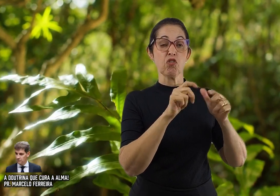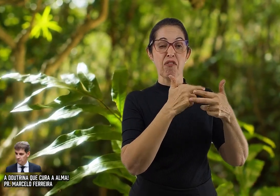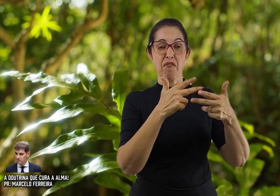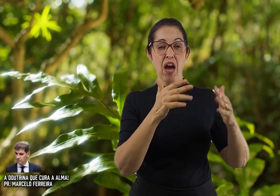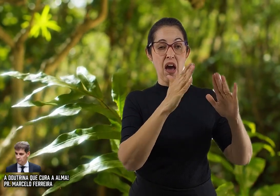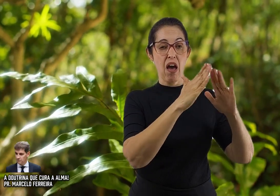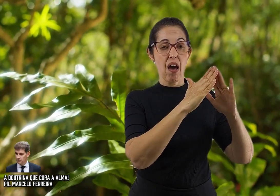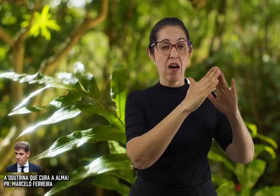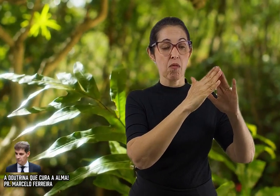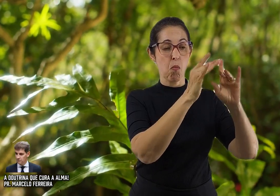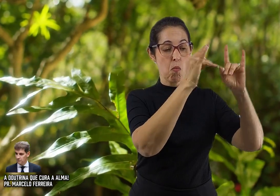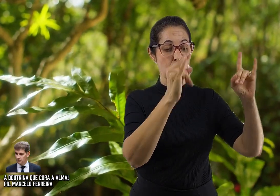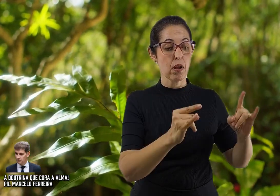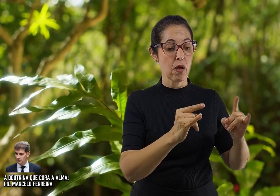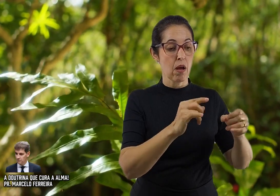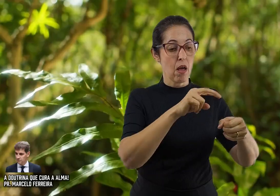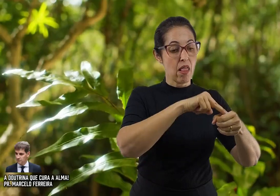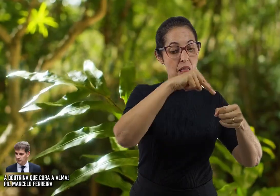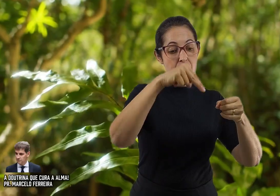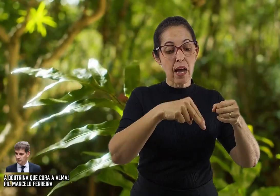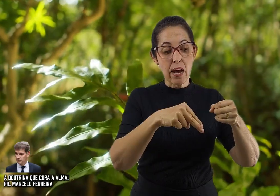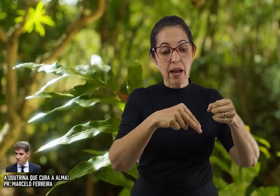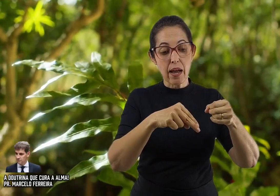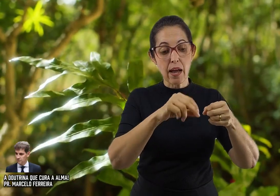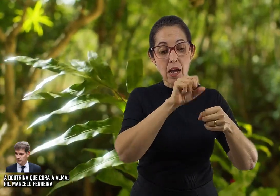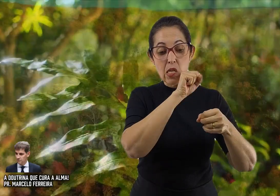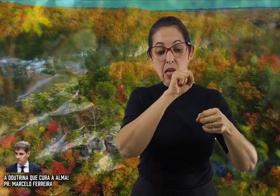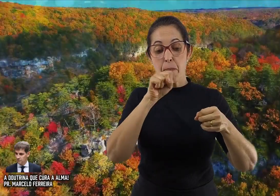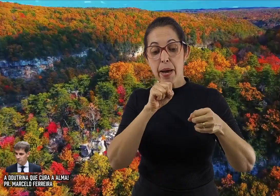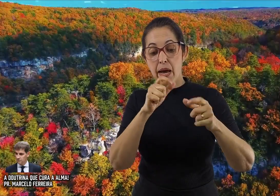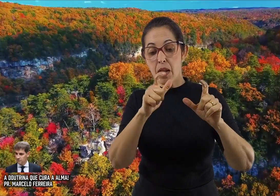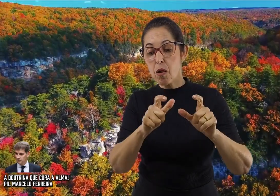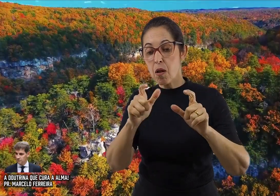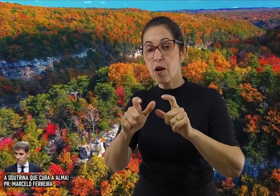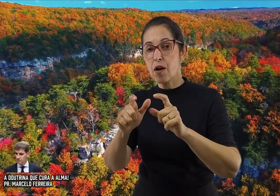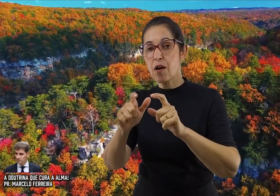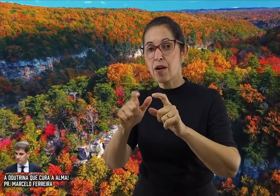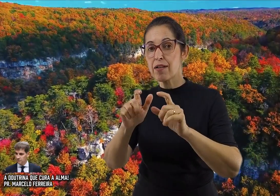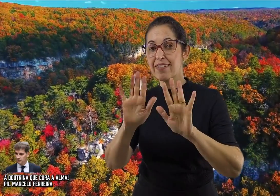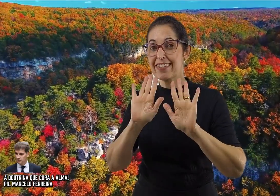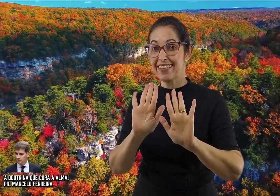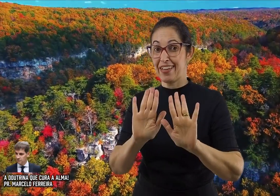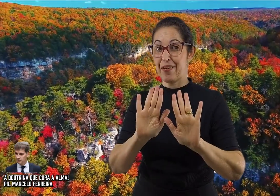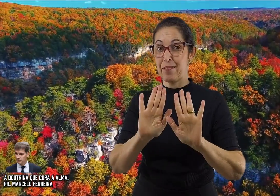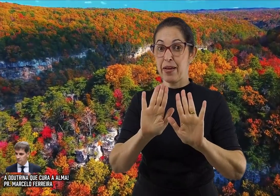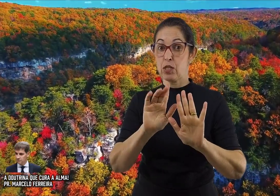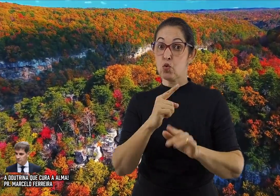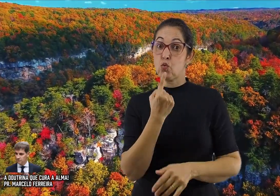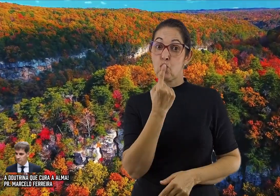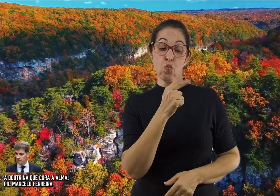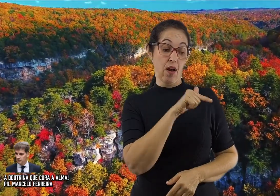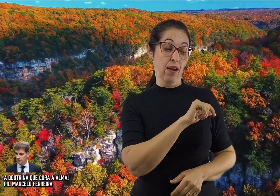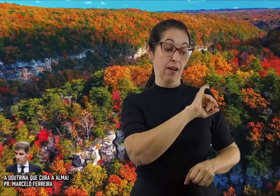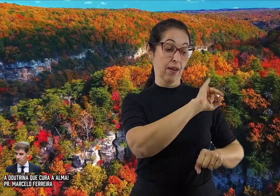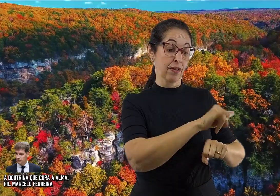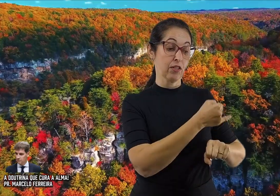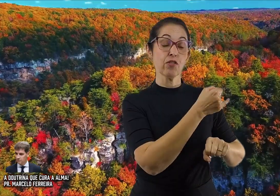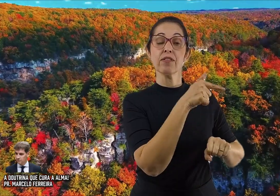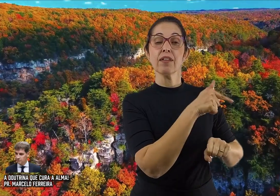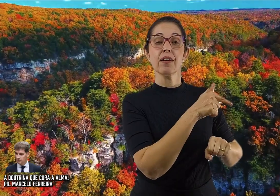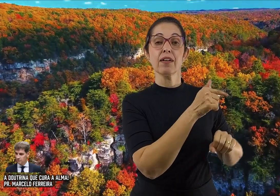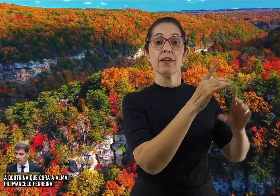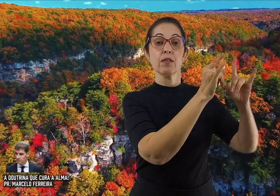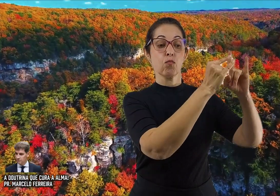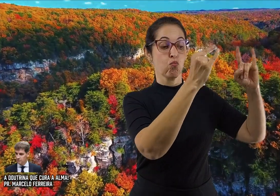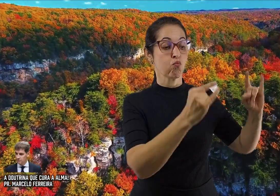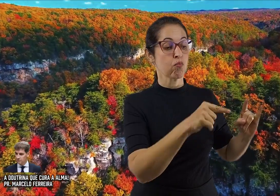um templo em Samaria, um templo em Belém, não. Você tinha um templo só, em Jerusalém. Então ali o Senhor unificava